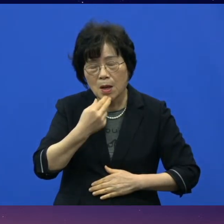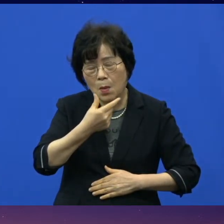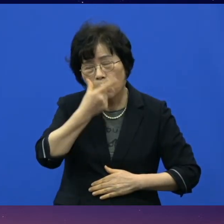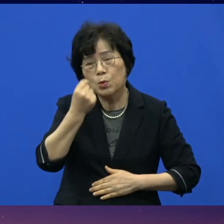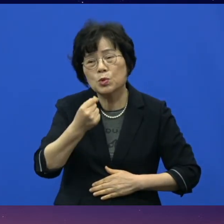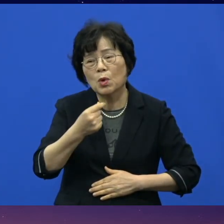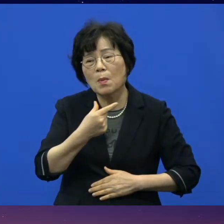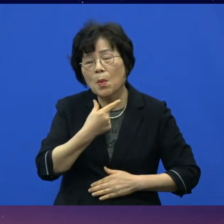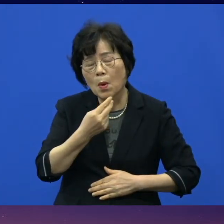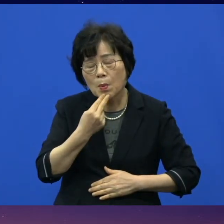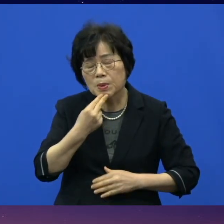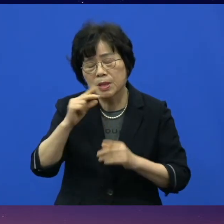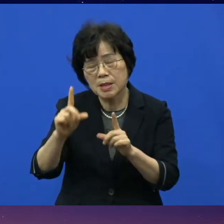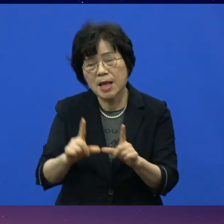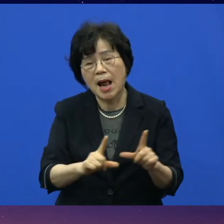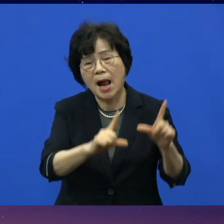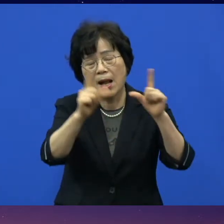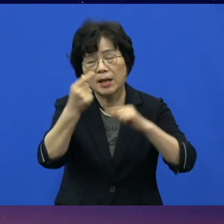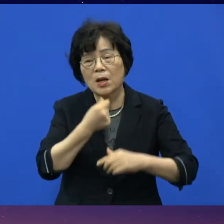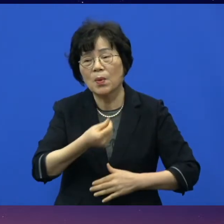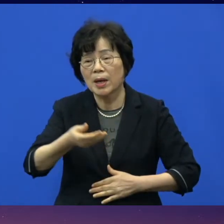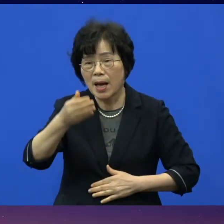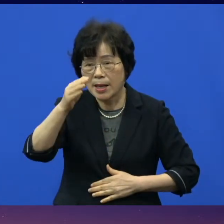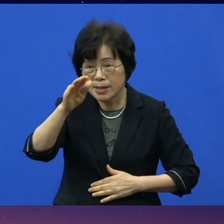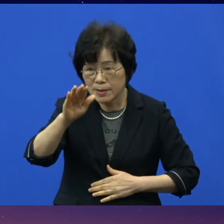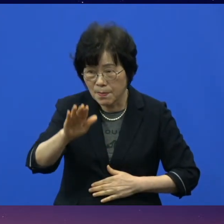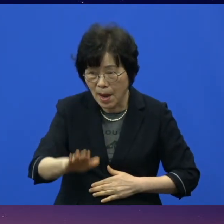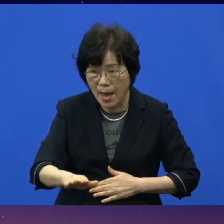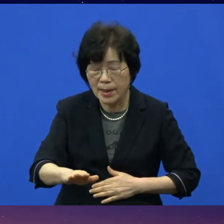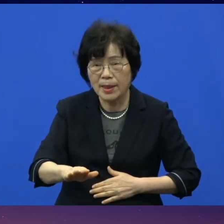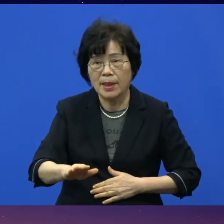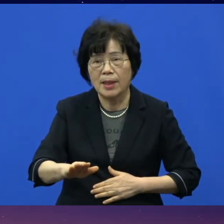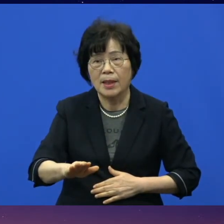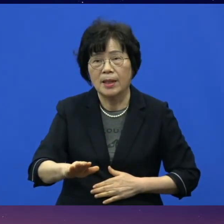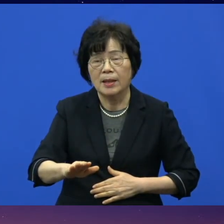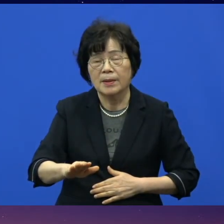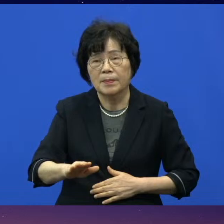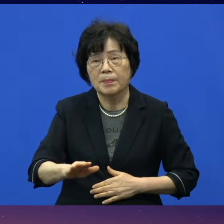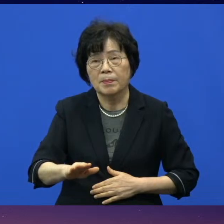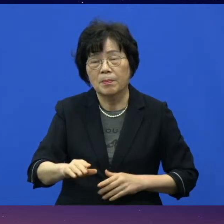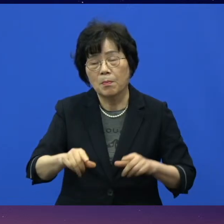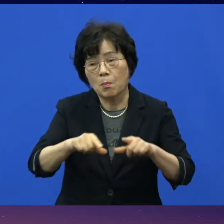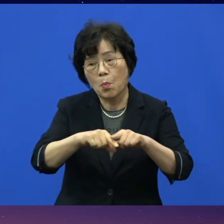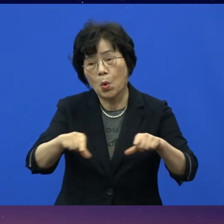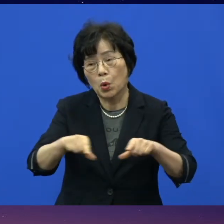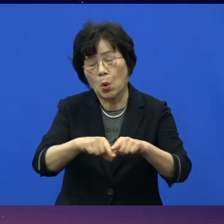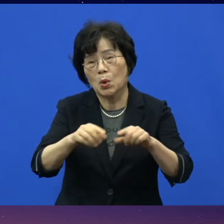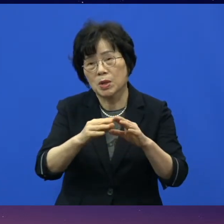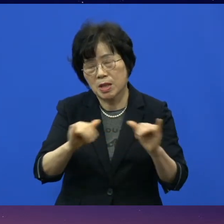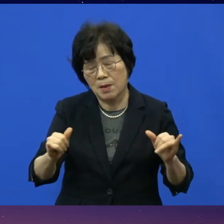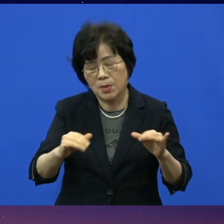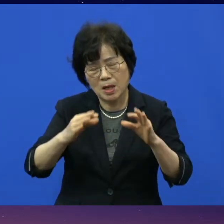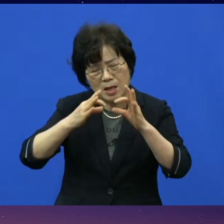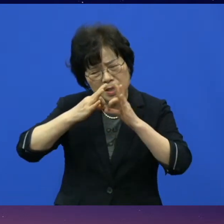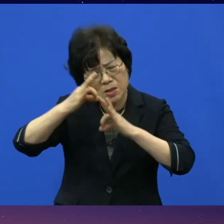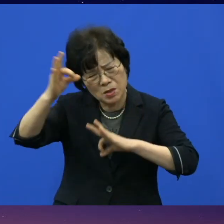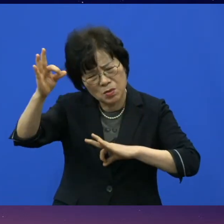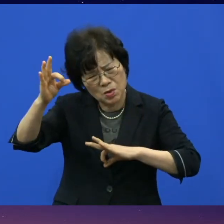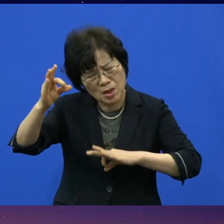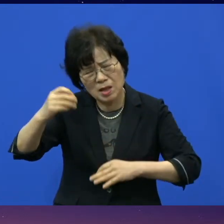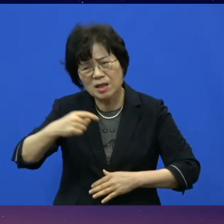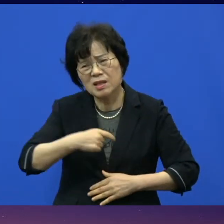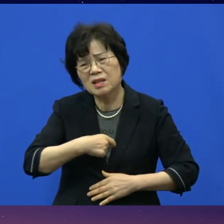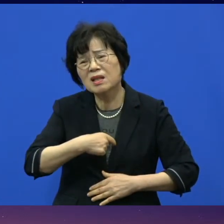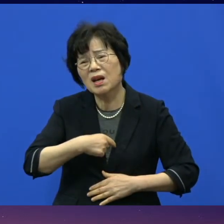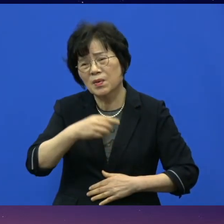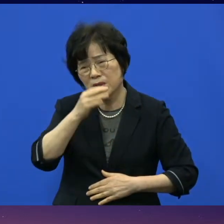살기를 원해요. 여러분, 완벽주의자가 아니라도 우리는 실수를 용납하지 않아요.